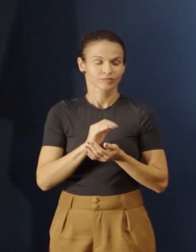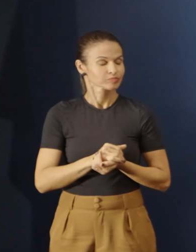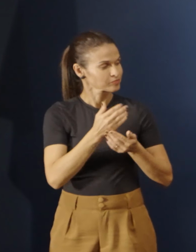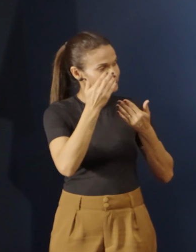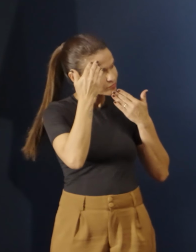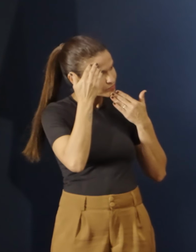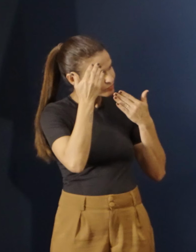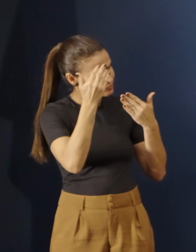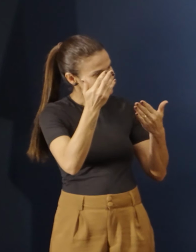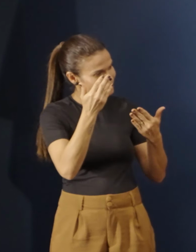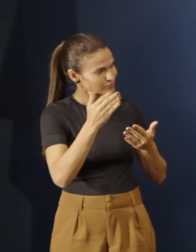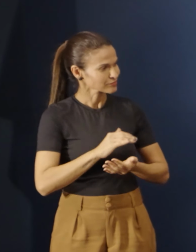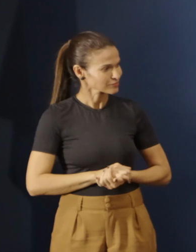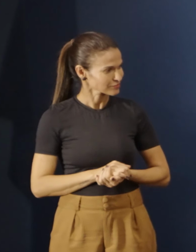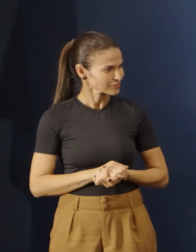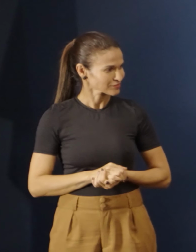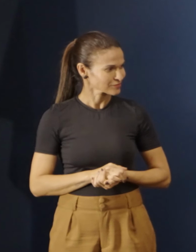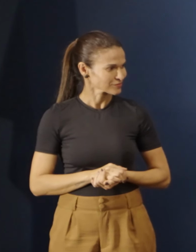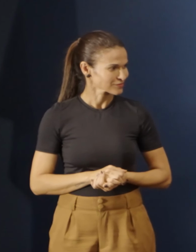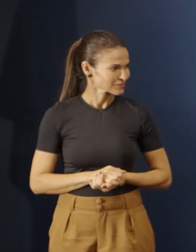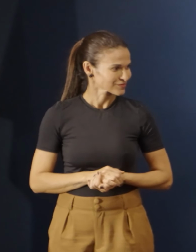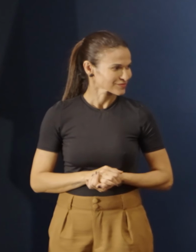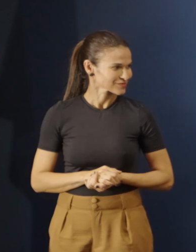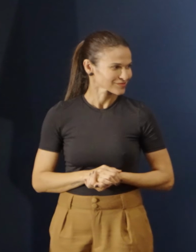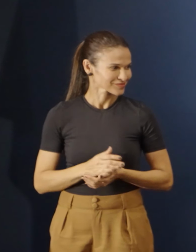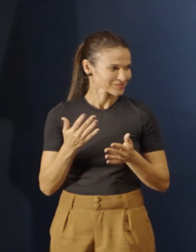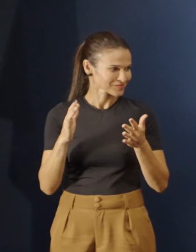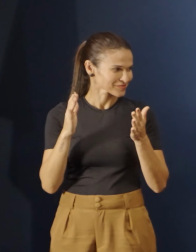Obrigado. Então, vou tirar um.